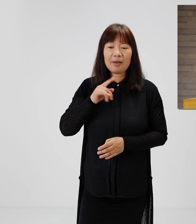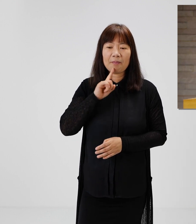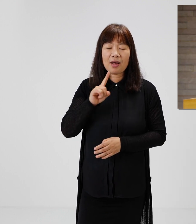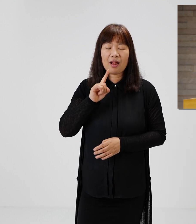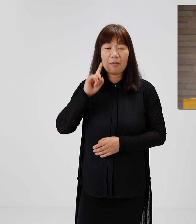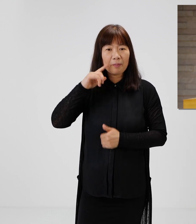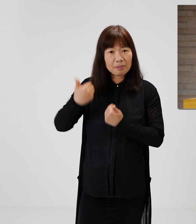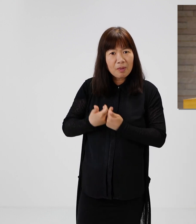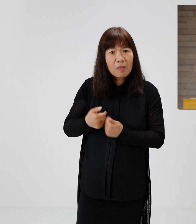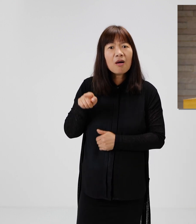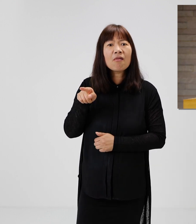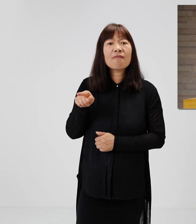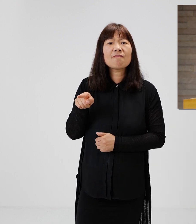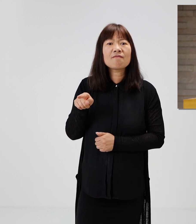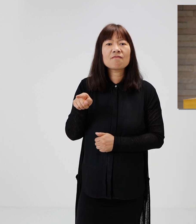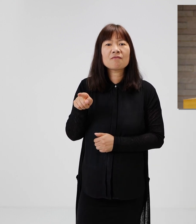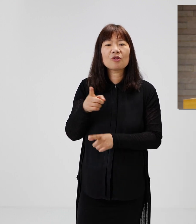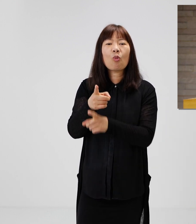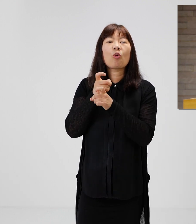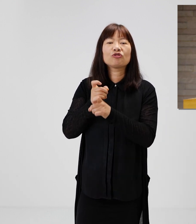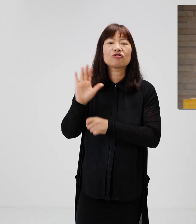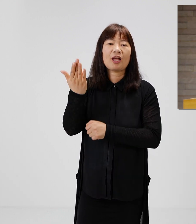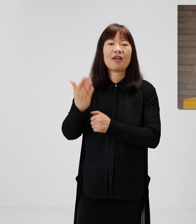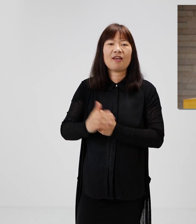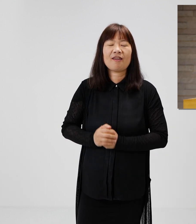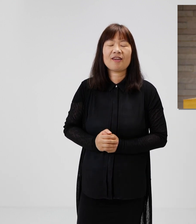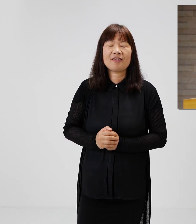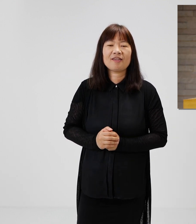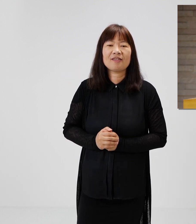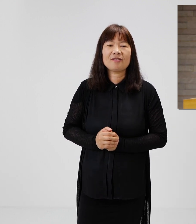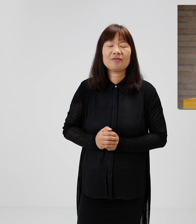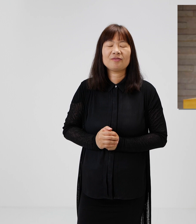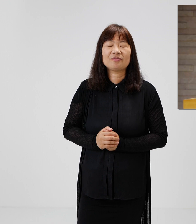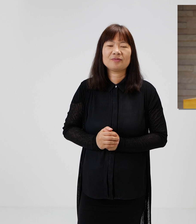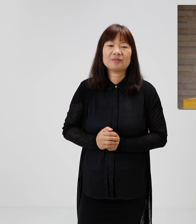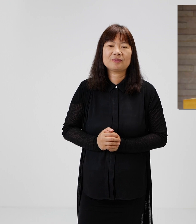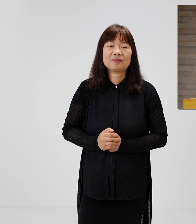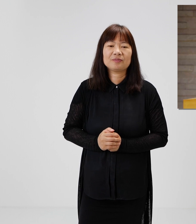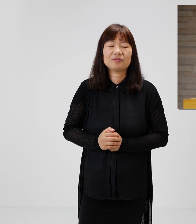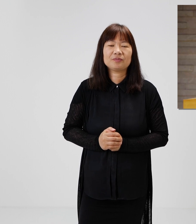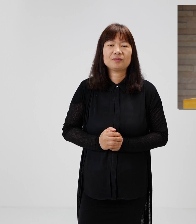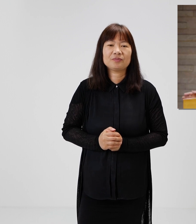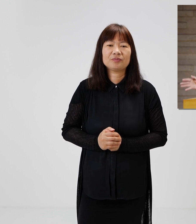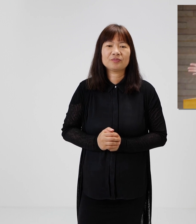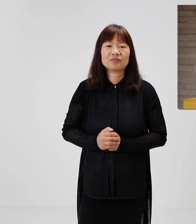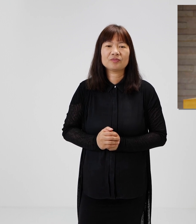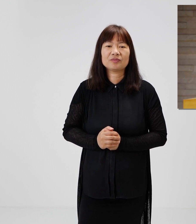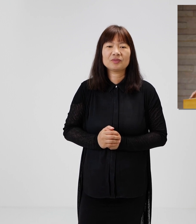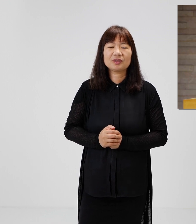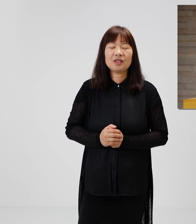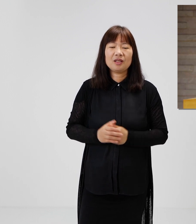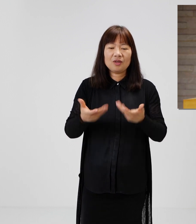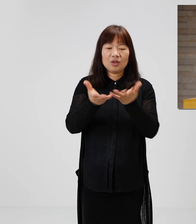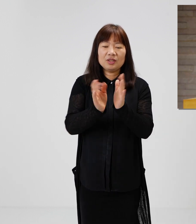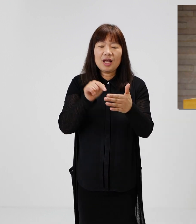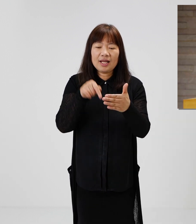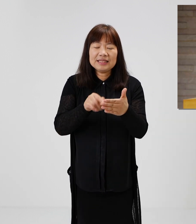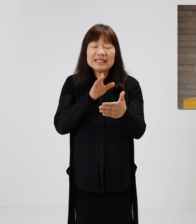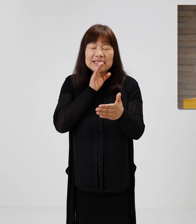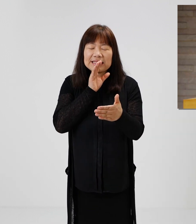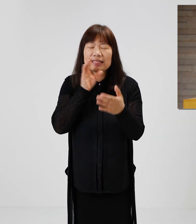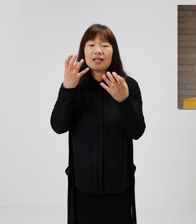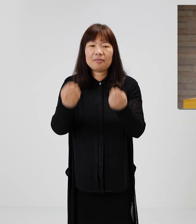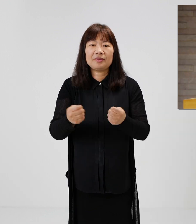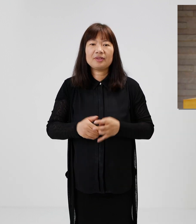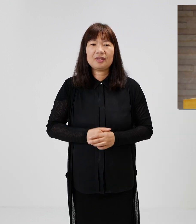걸어 원수가 되는 거예요. 그냥 바로 원수가 돼요. 이런 일이 공동체에서 얼마나 많은지